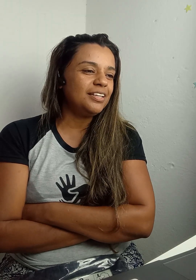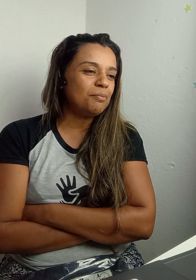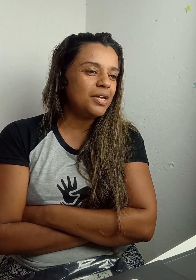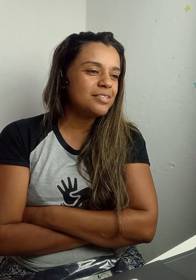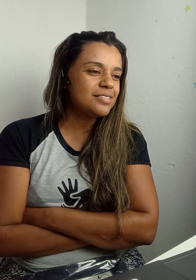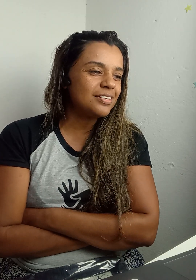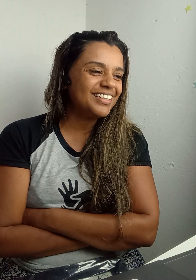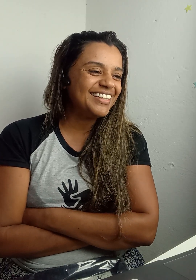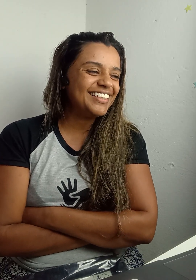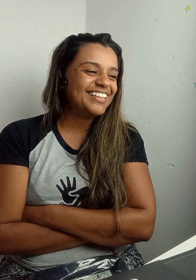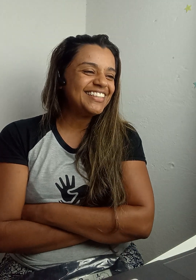é benção.